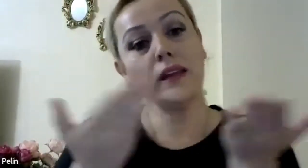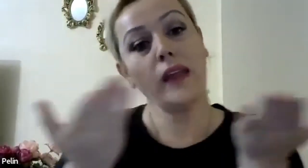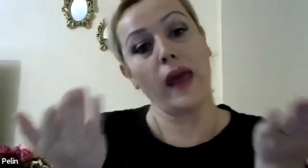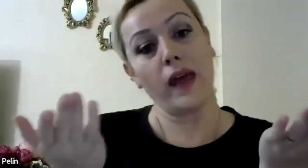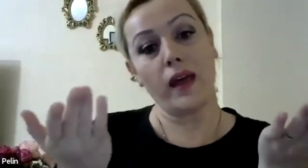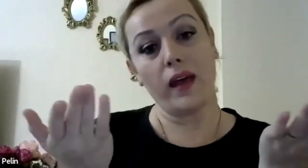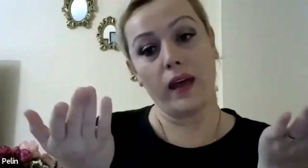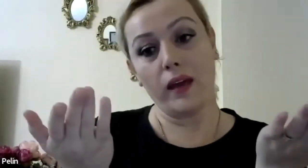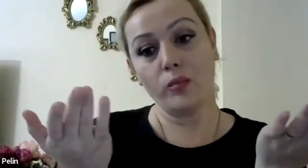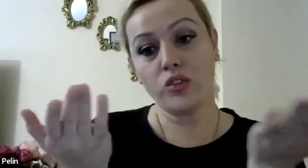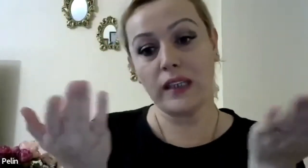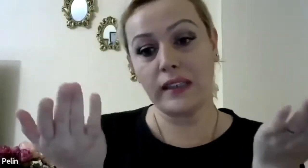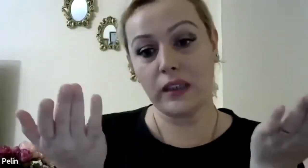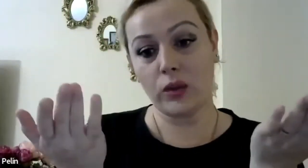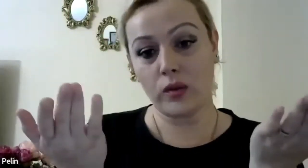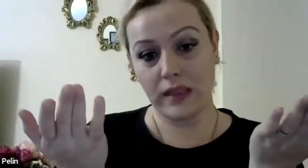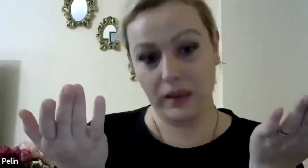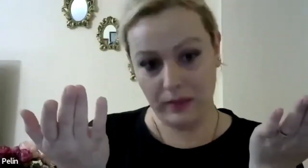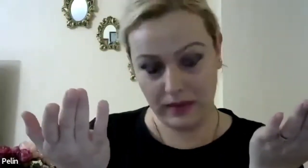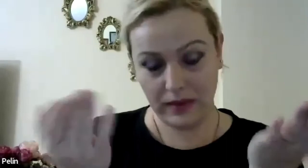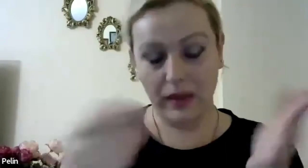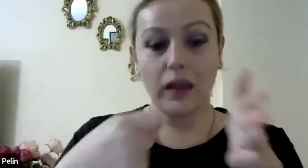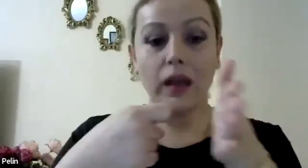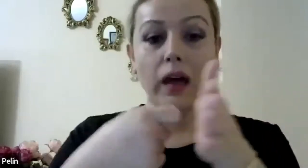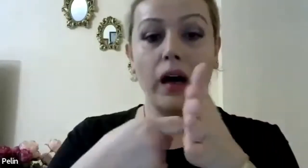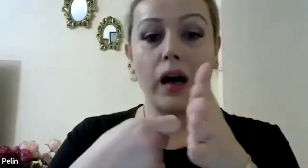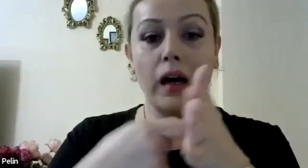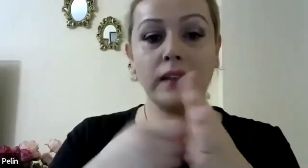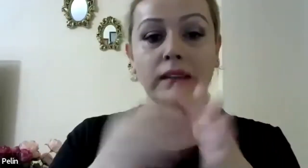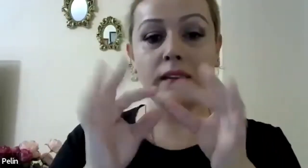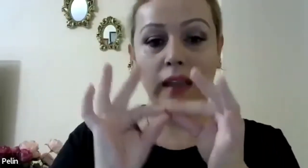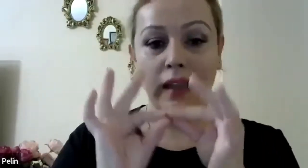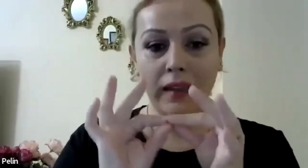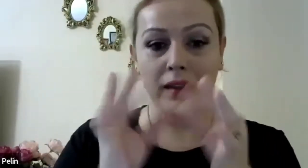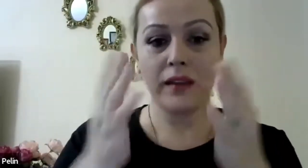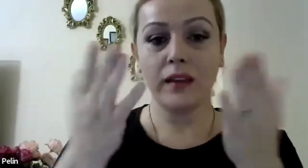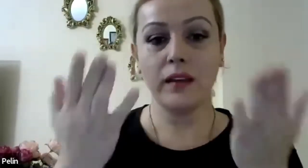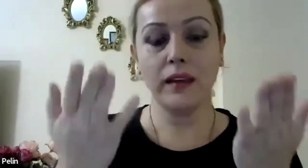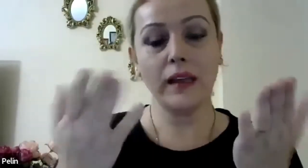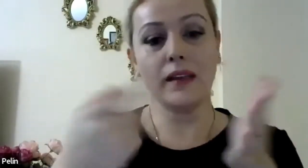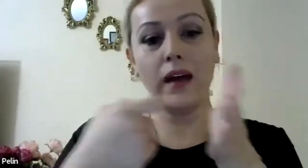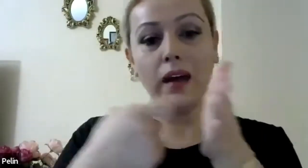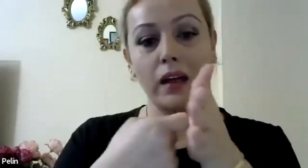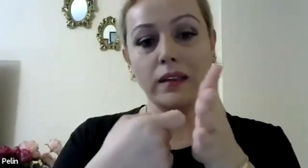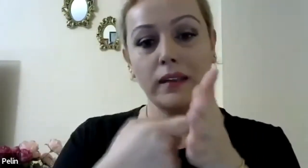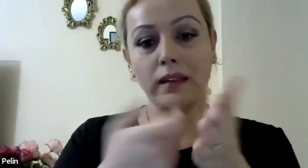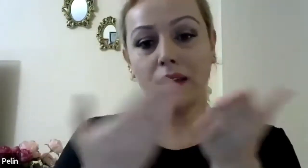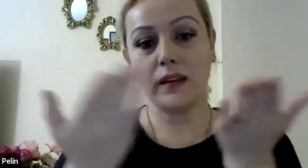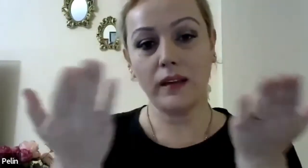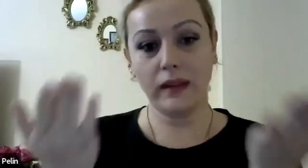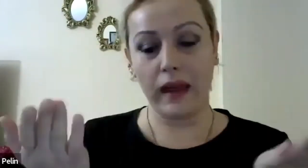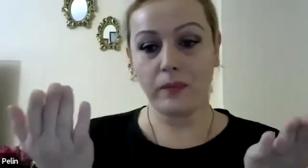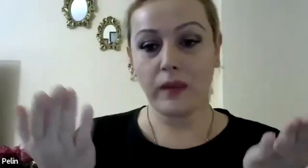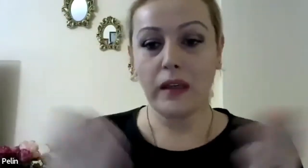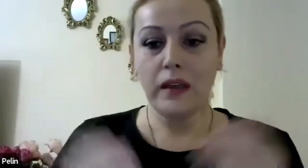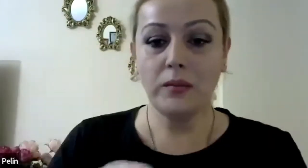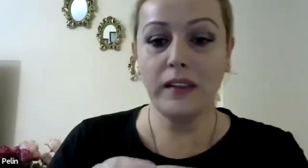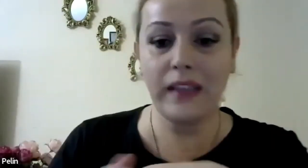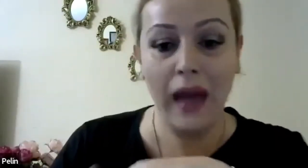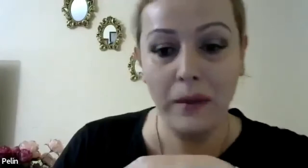ne? Bu şekilde de gösterebiliriz. Adın ne? Ya da adın ne? Şimdi diğer bir